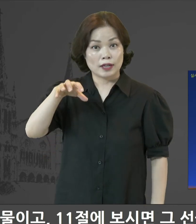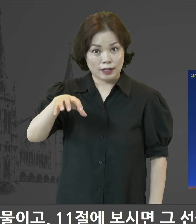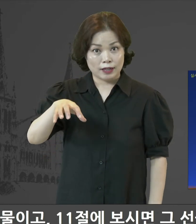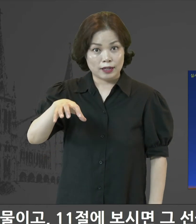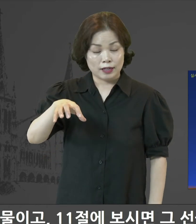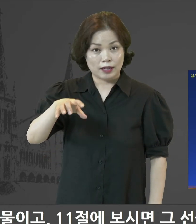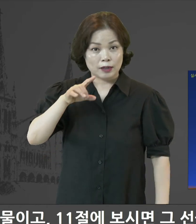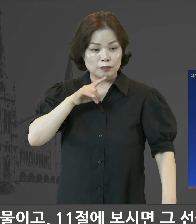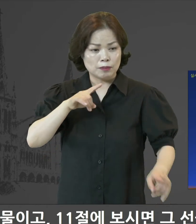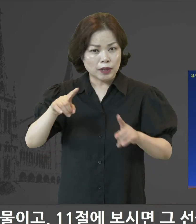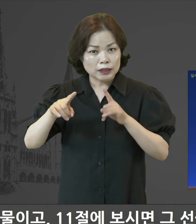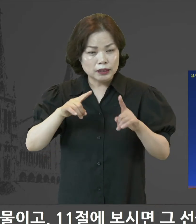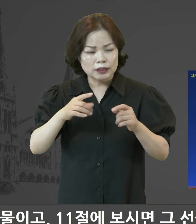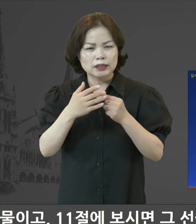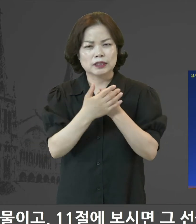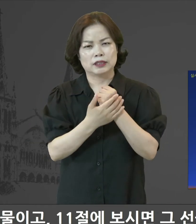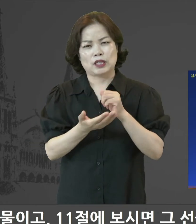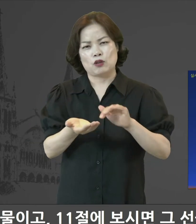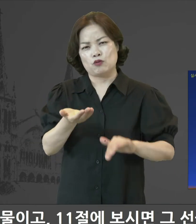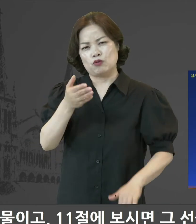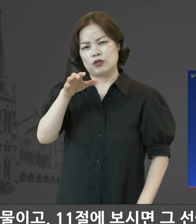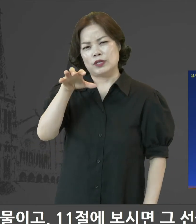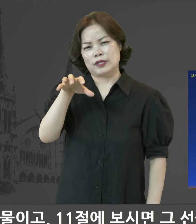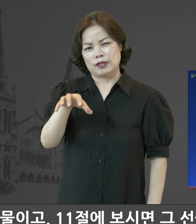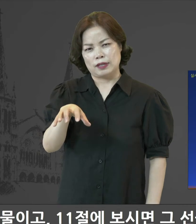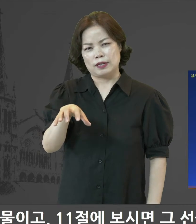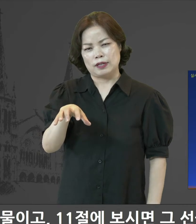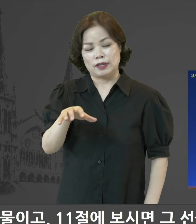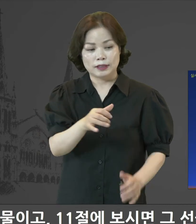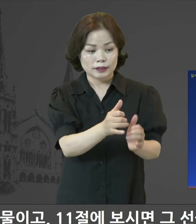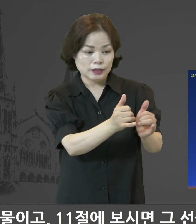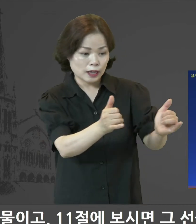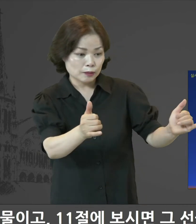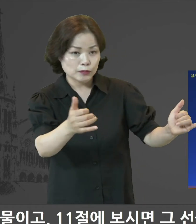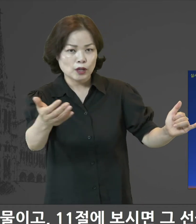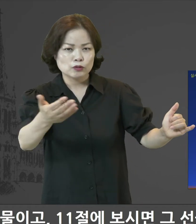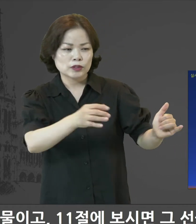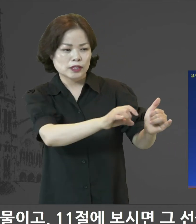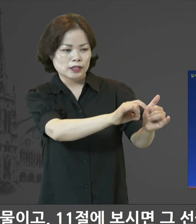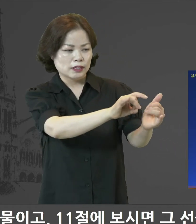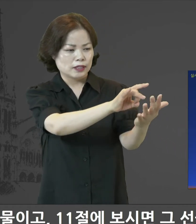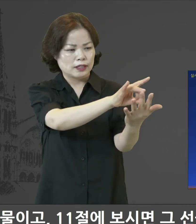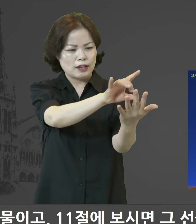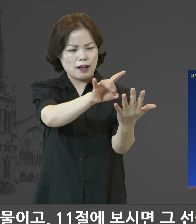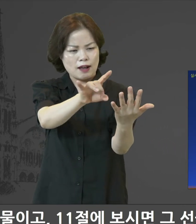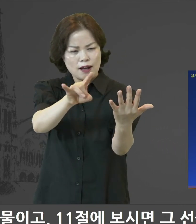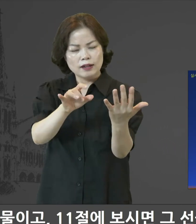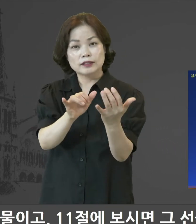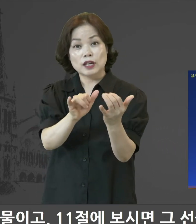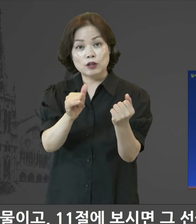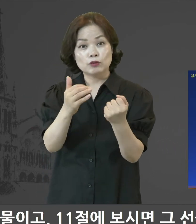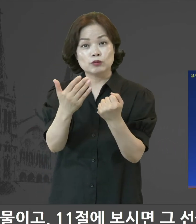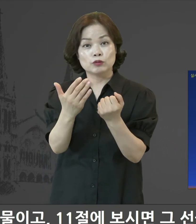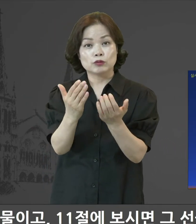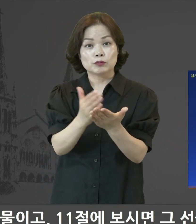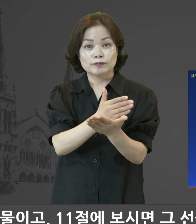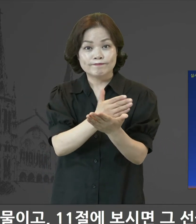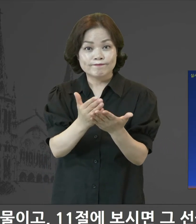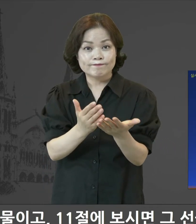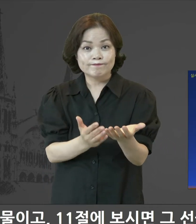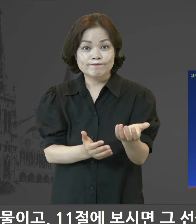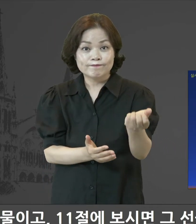그 말씀이라는 은혜 위에 사람들에게 주신, 각 사람에게 분량대로 주신